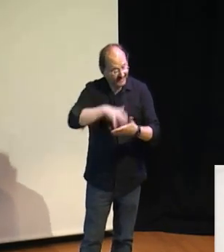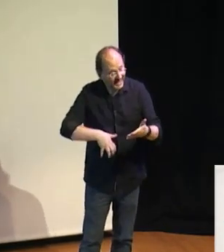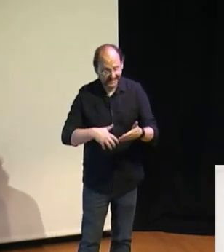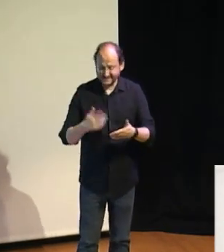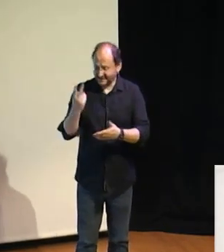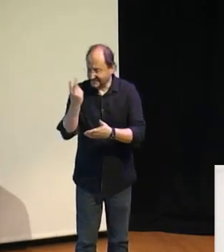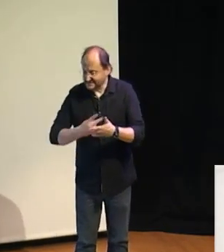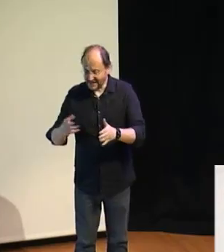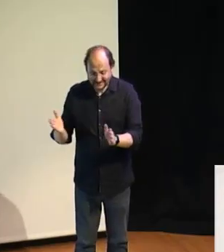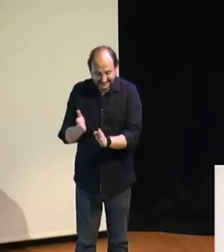recherches.